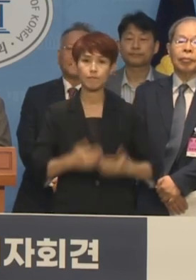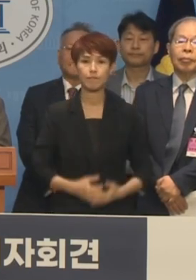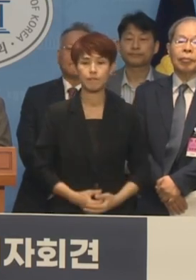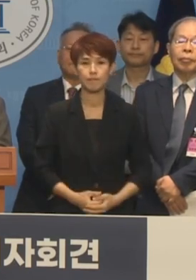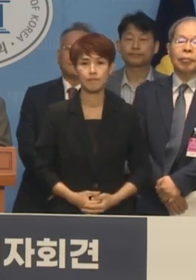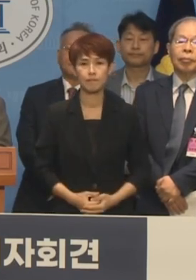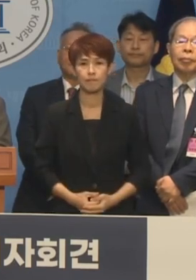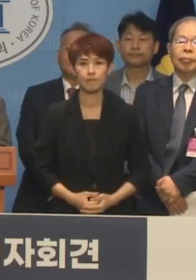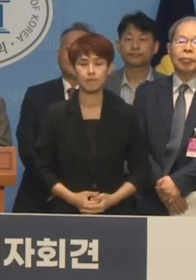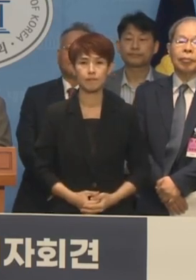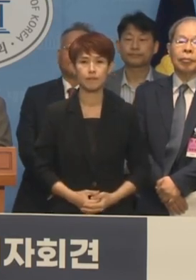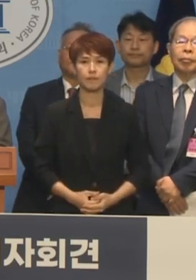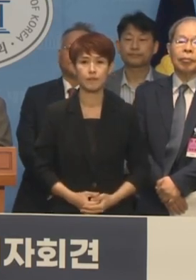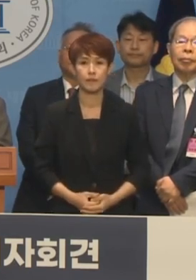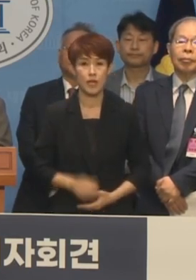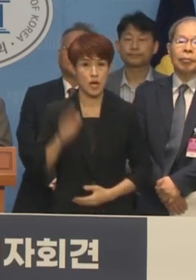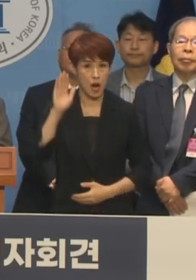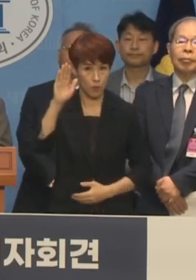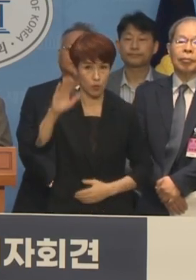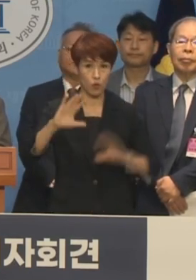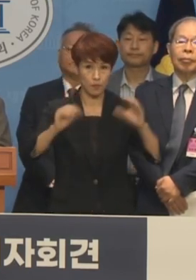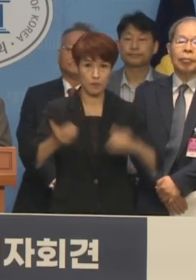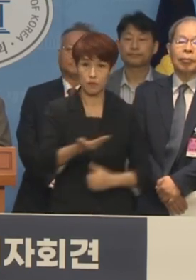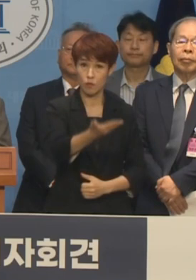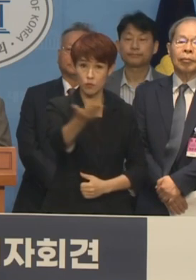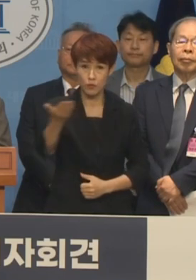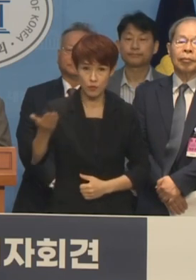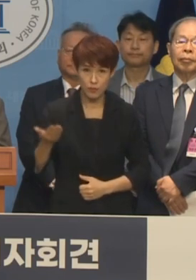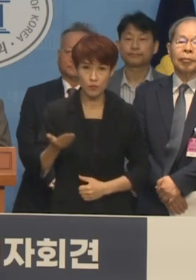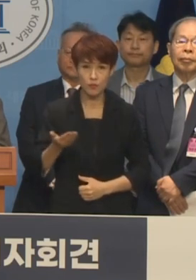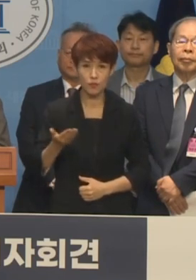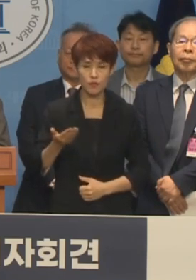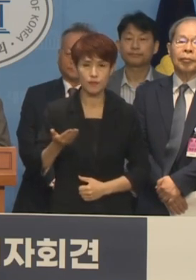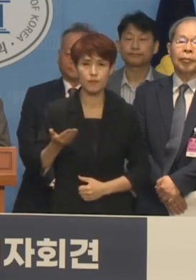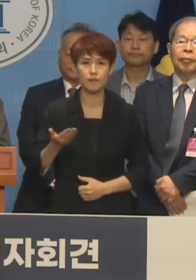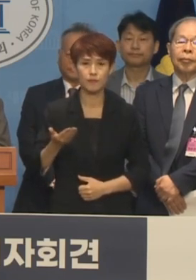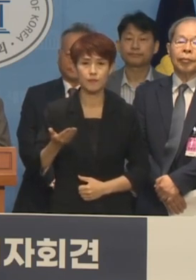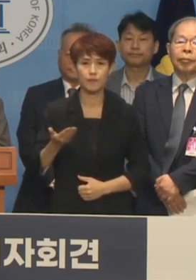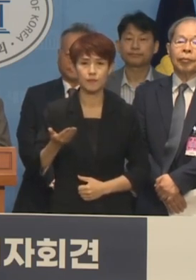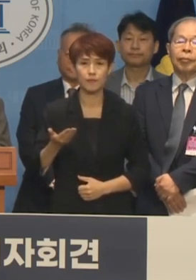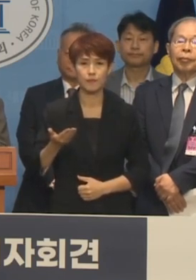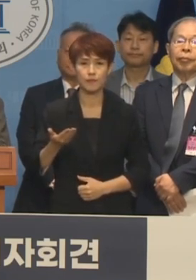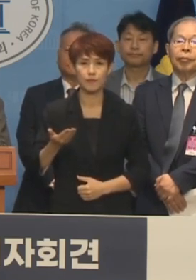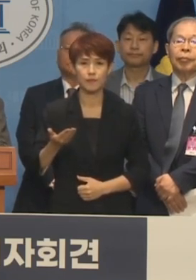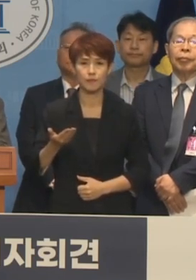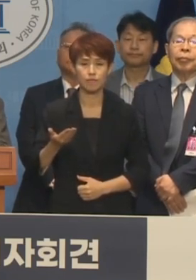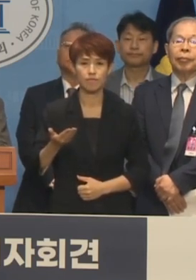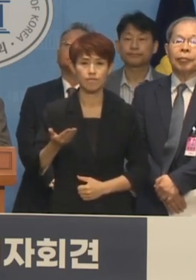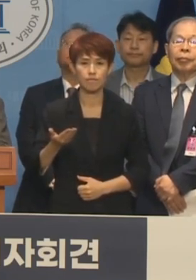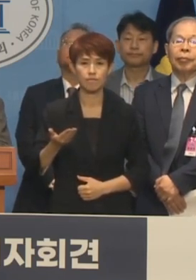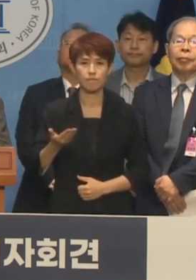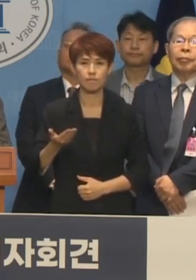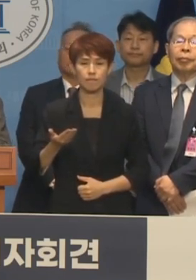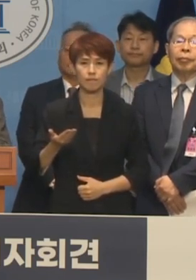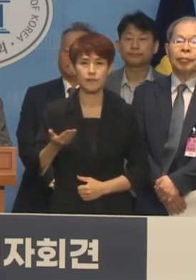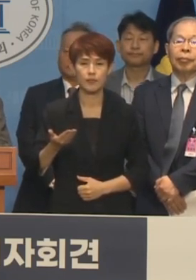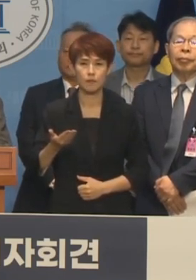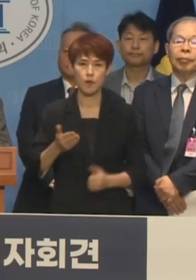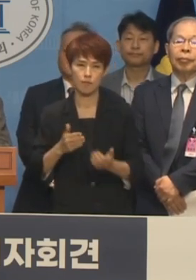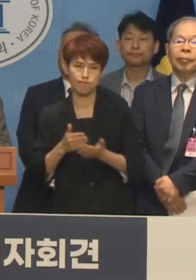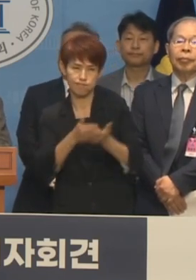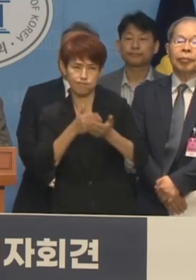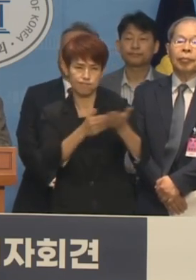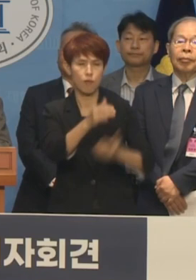되었습니다. 앞으로도 국민 여러분들께서 여러 경로를 통해서 의견을